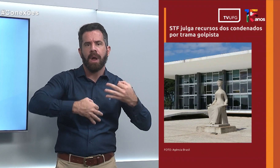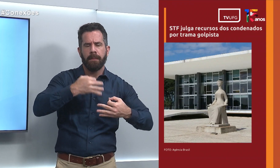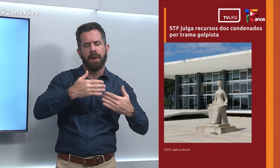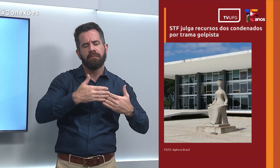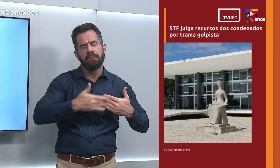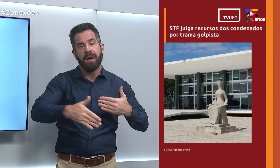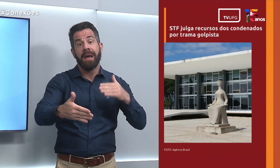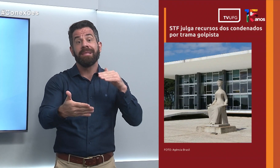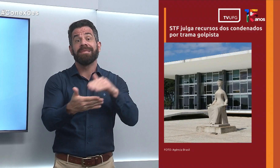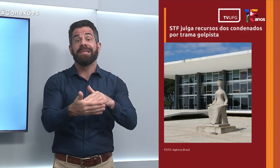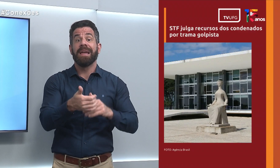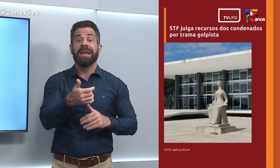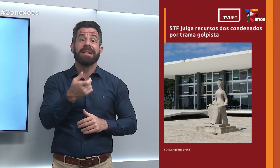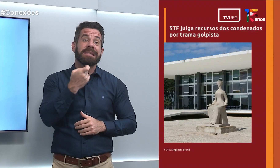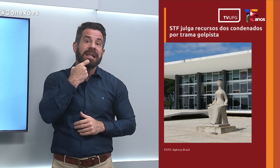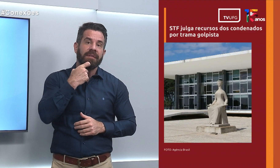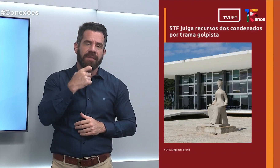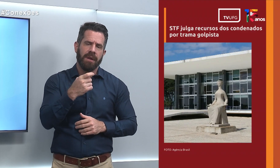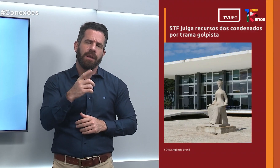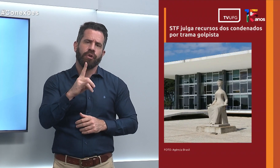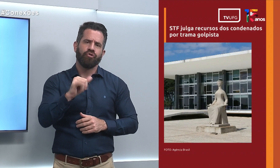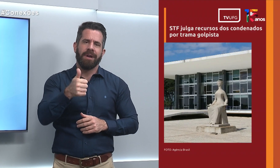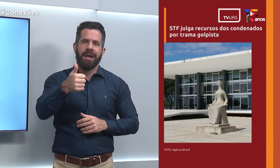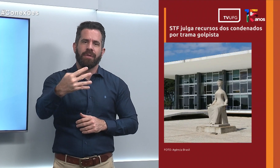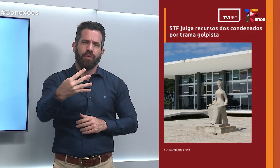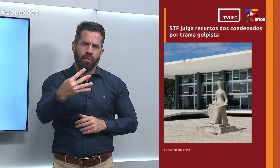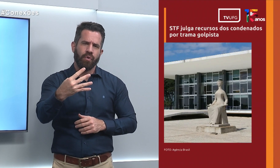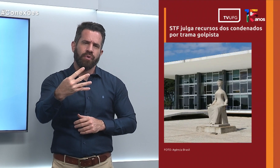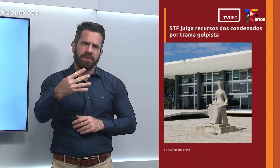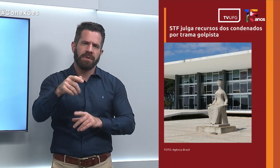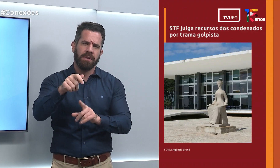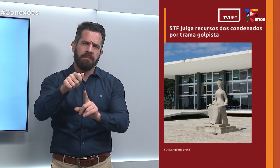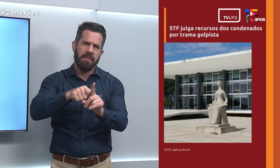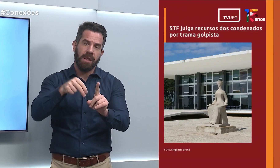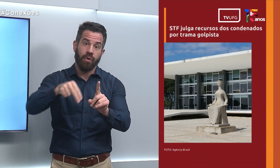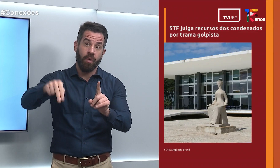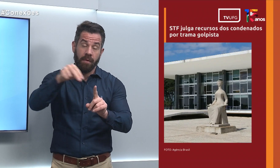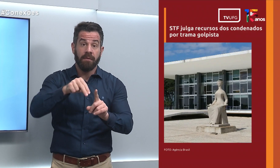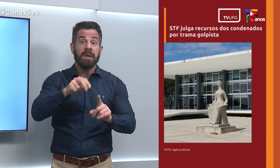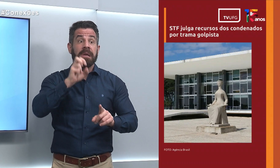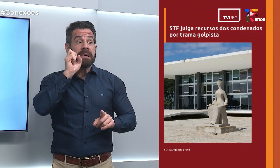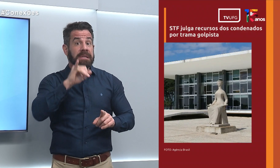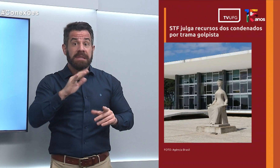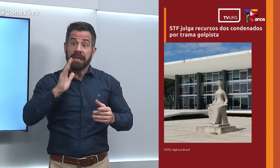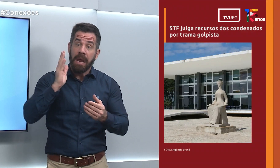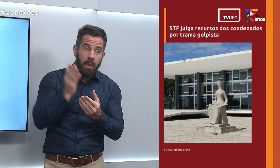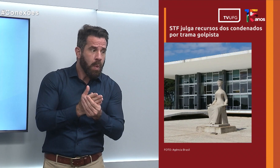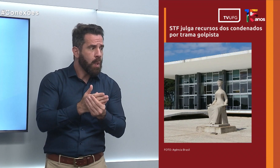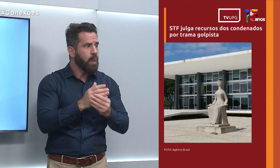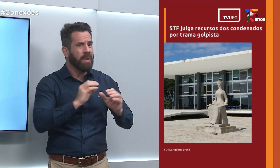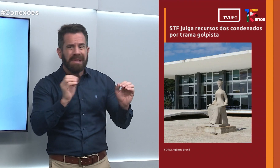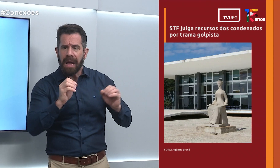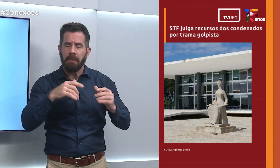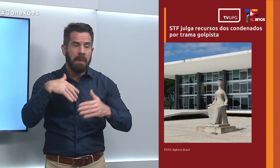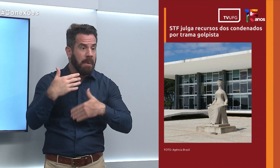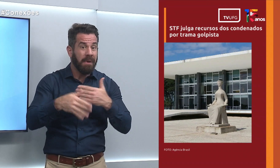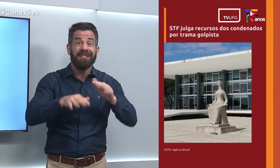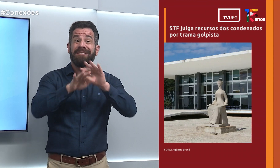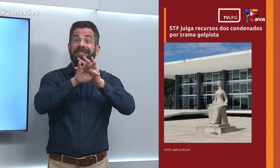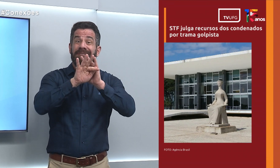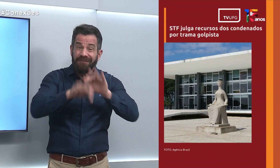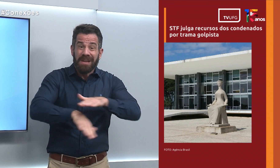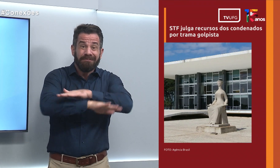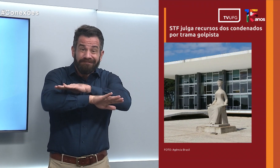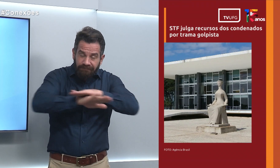de novembro. Os condenados só começam a cumprir pena quando não houver mais possibilidades de